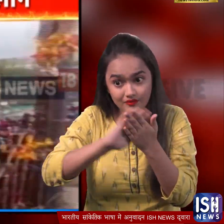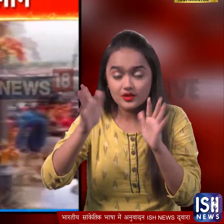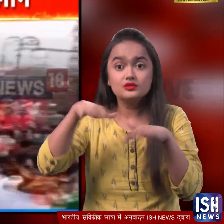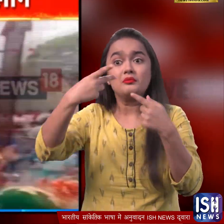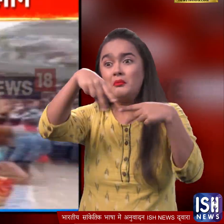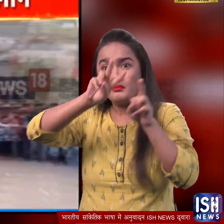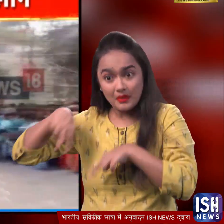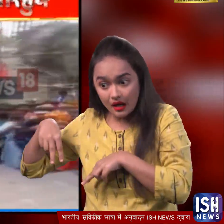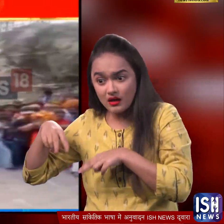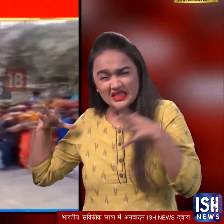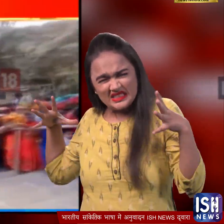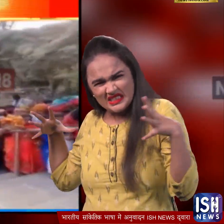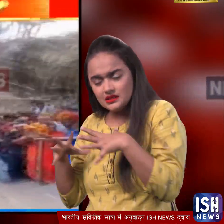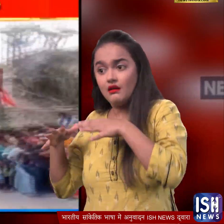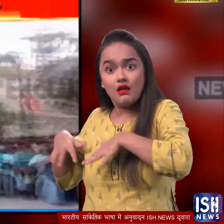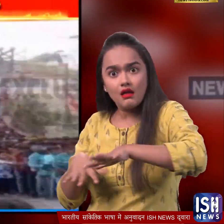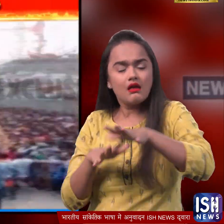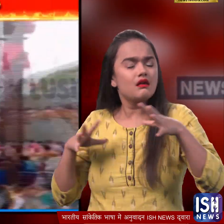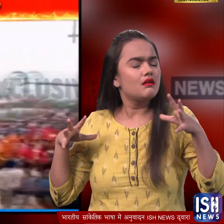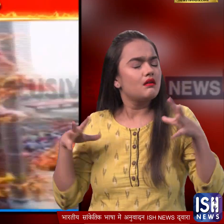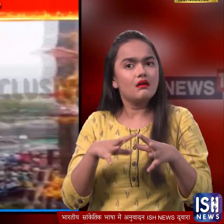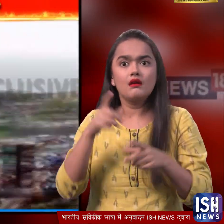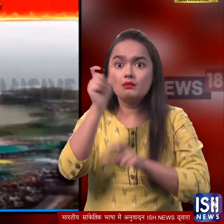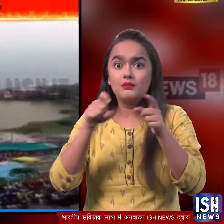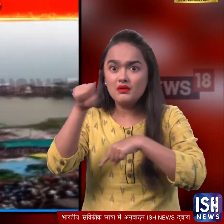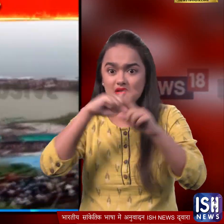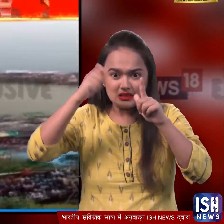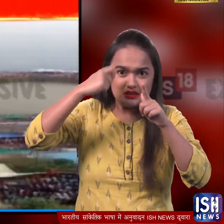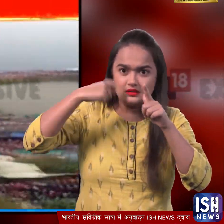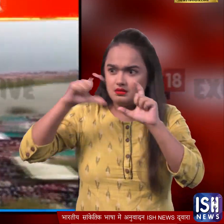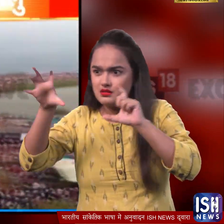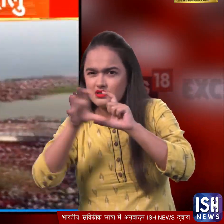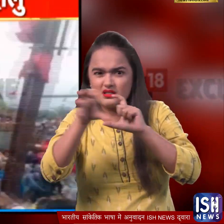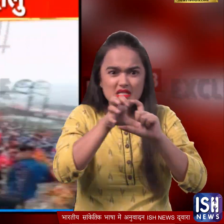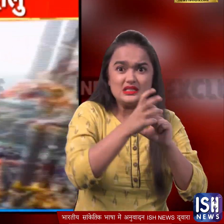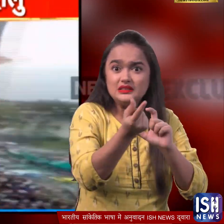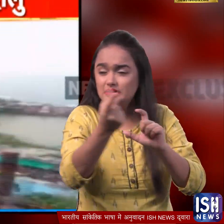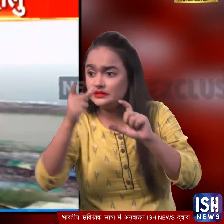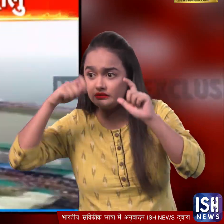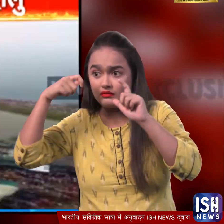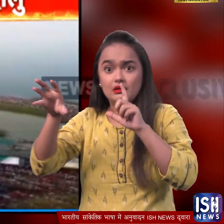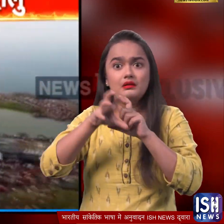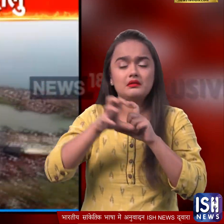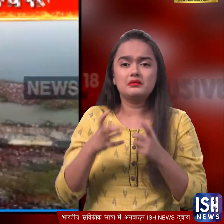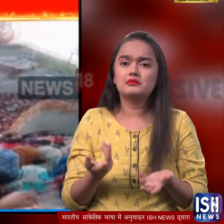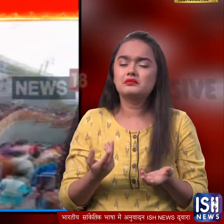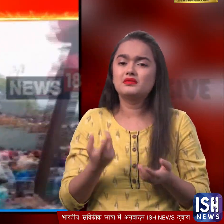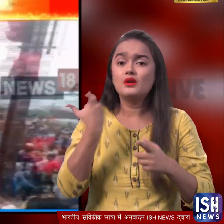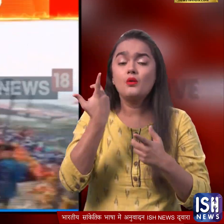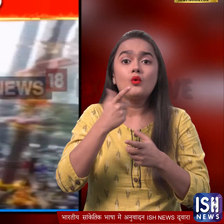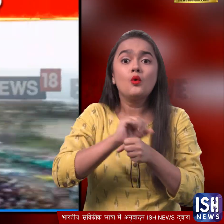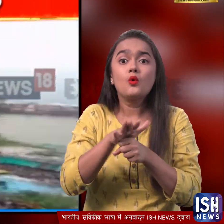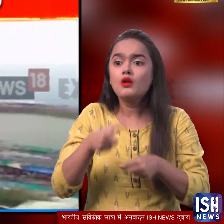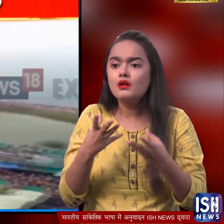के बाद लौटने वालों की ऐसी तस्वीर दिखी जिसे वहां मौजूद लोग कैमरे में कैद करने को उतावले नजर आए। वीडियो बनाई लवा।